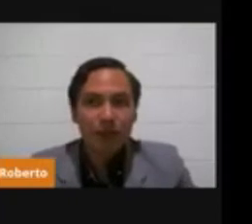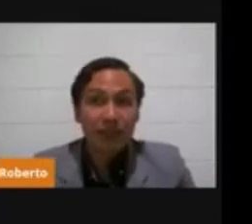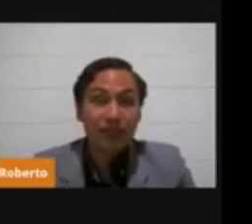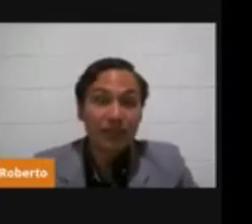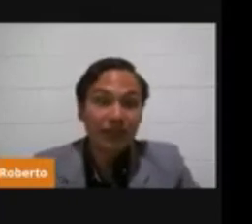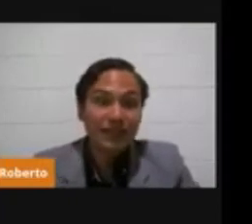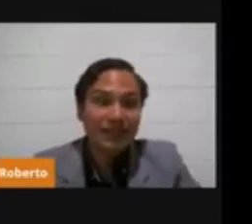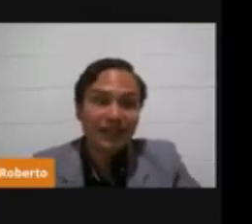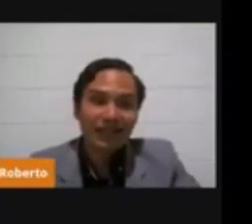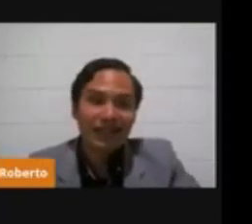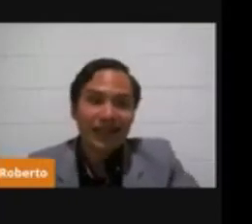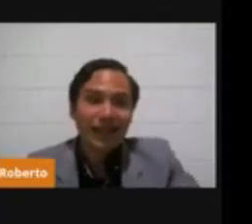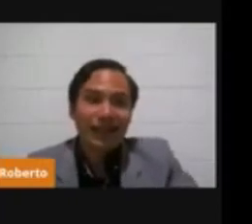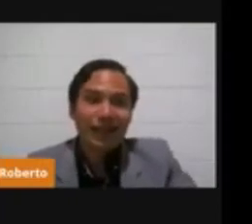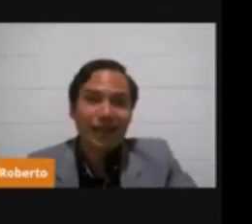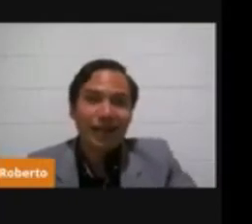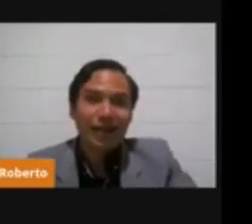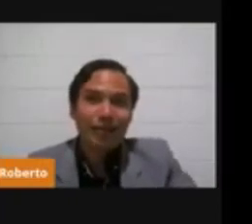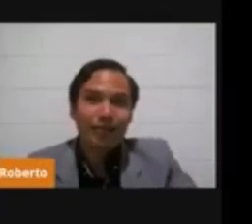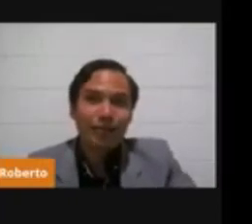tampoco las personas sordas tienen